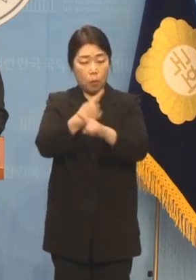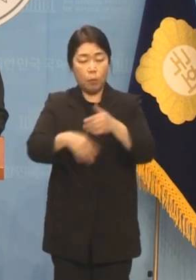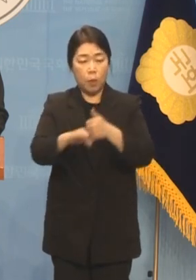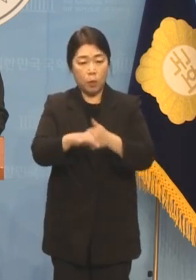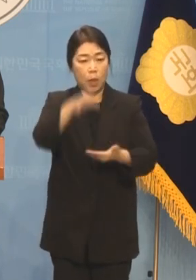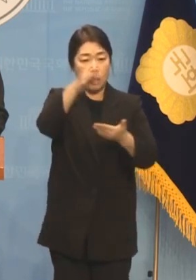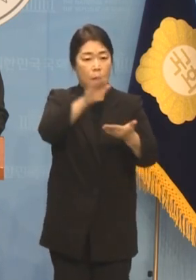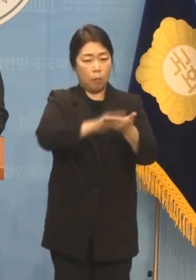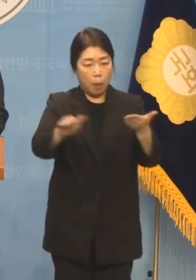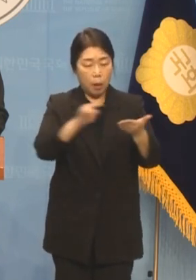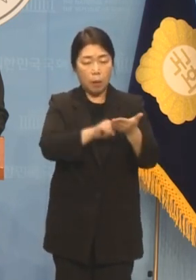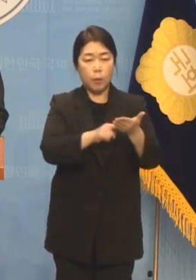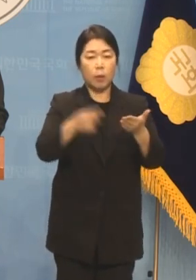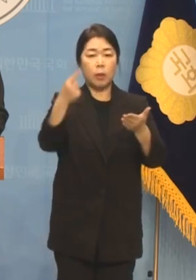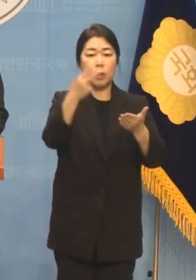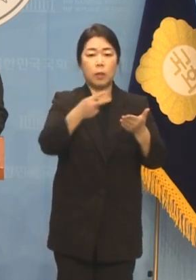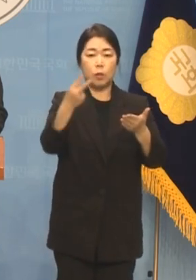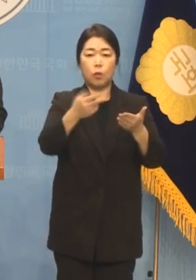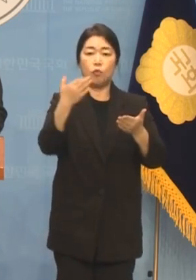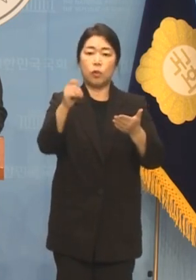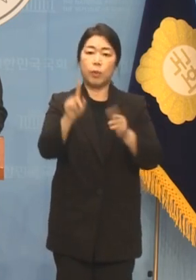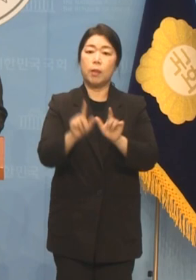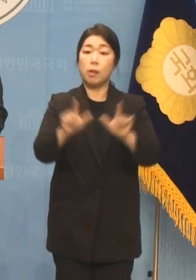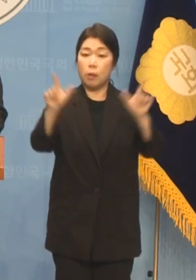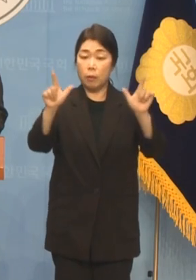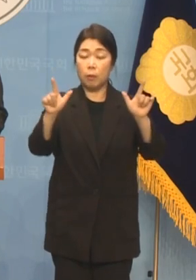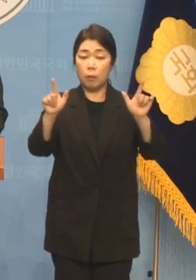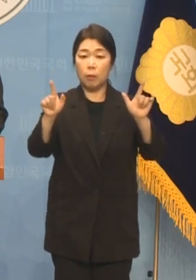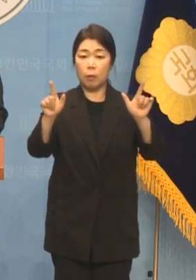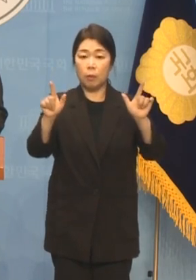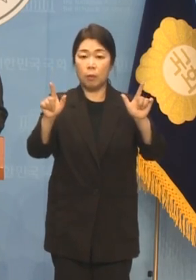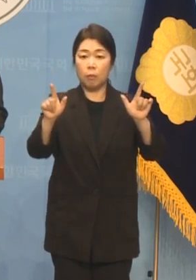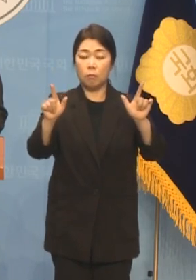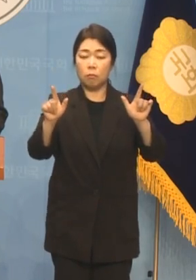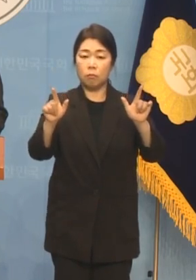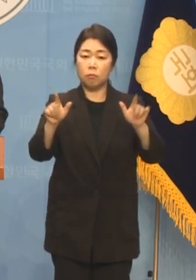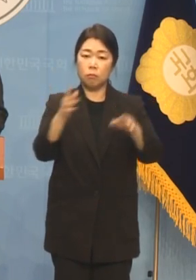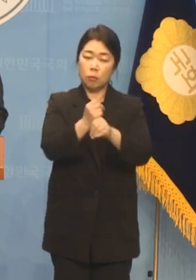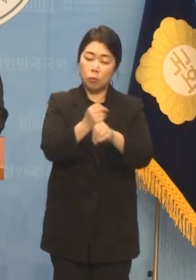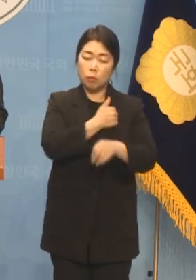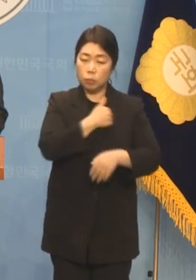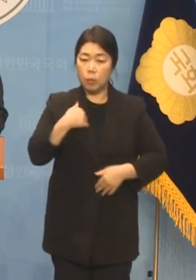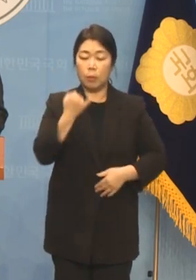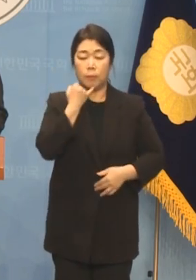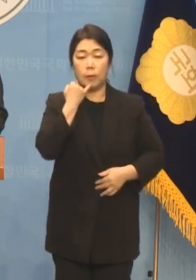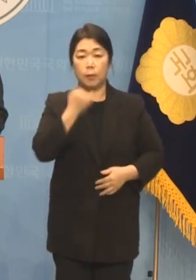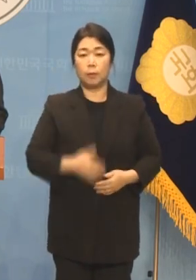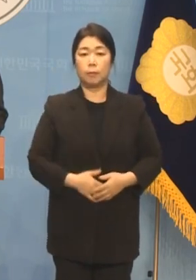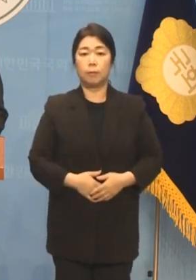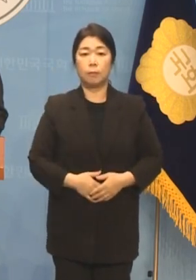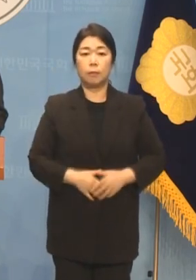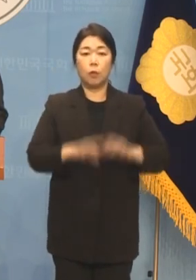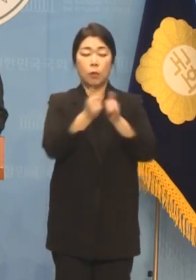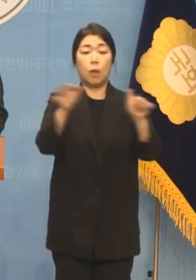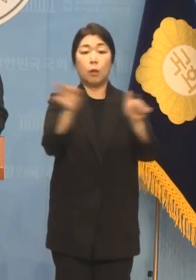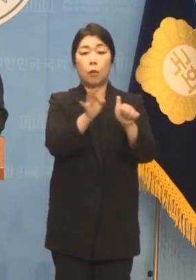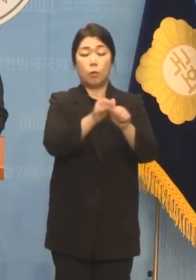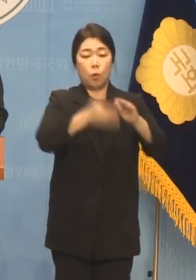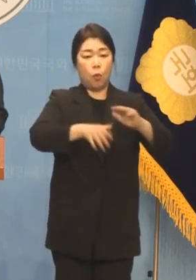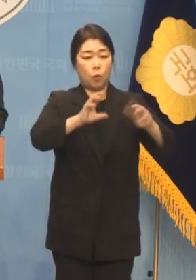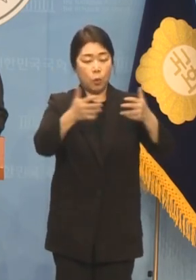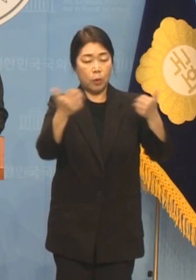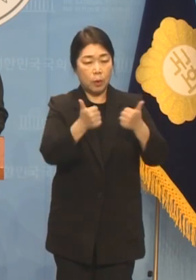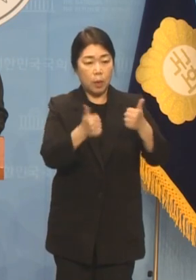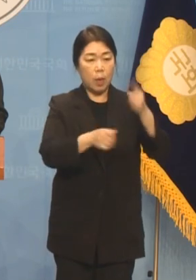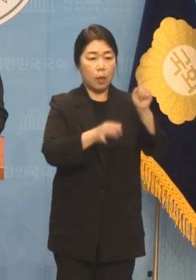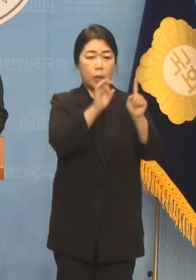연도는 2091년으로 늘어납니다. 국민연금 공론화위원회의 1안과 2안의 기금